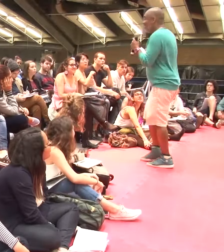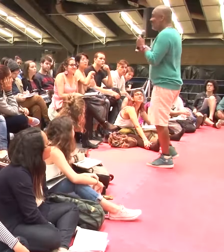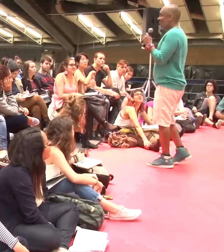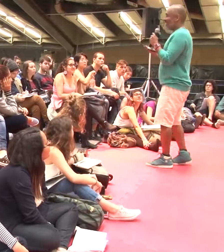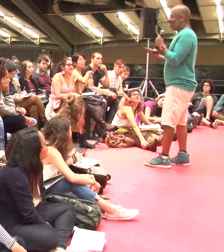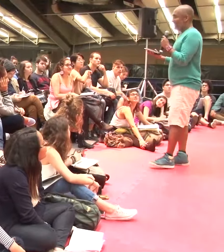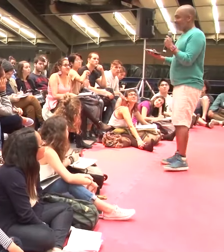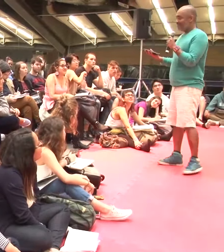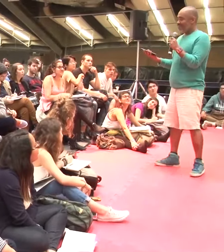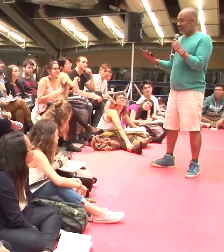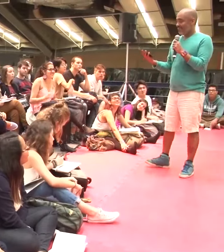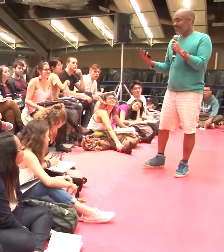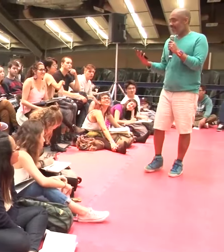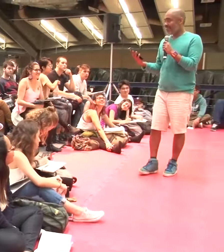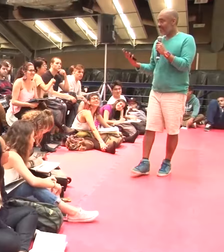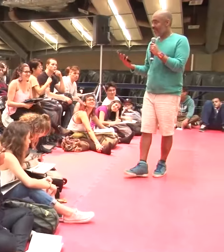não tem nada.